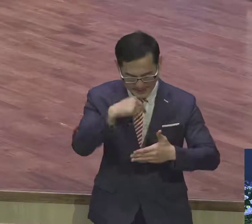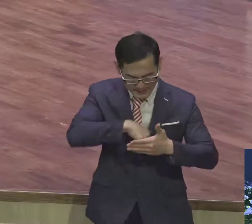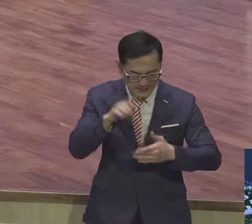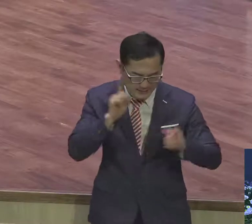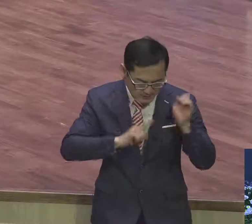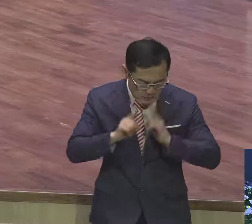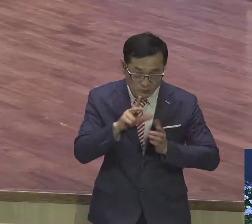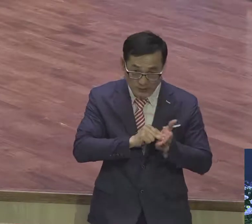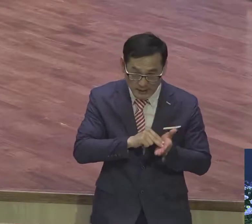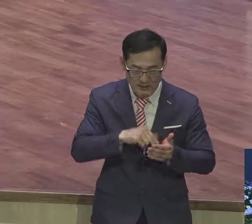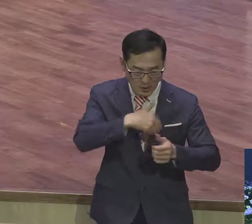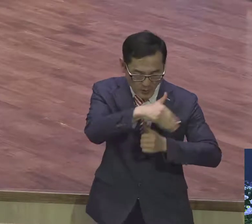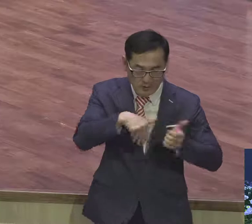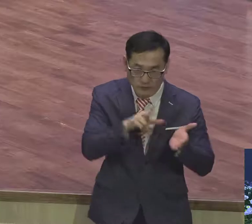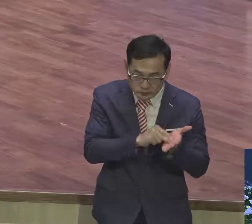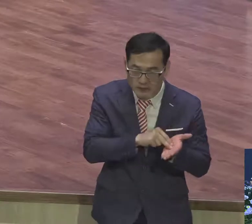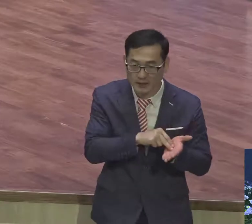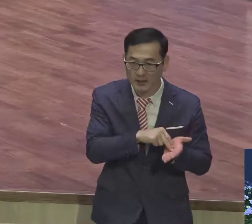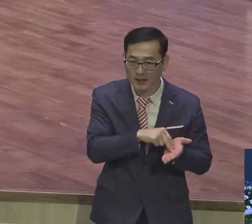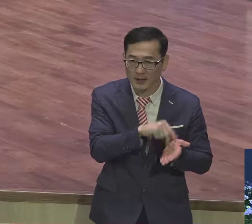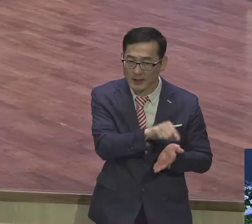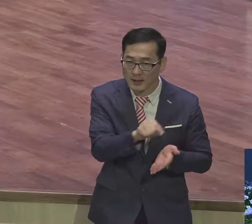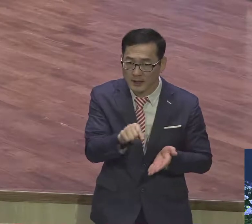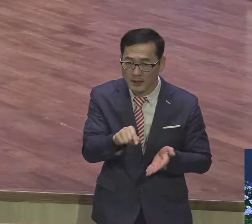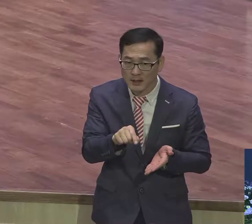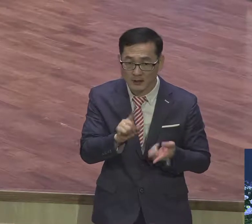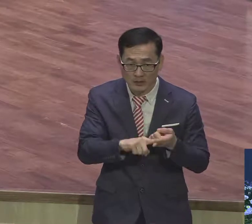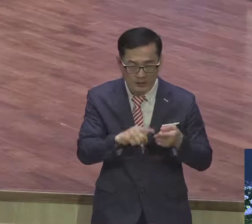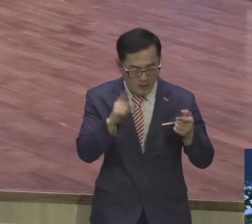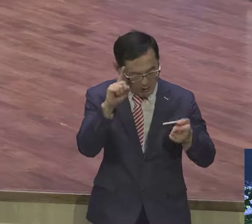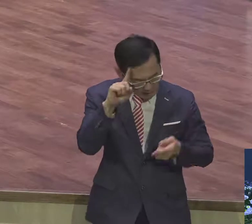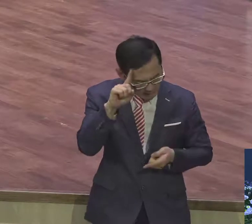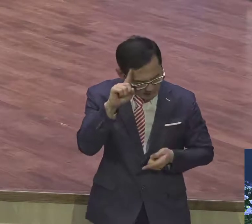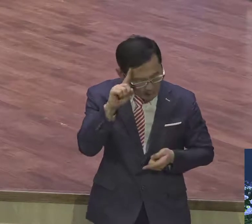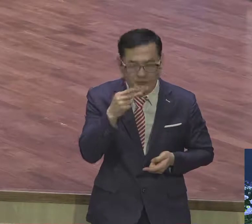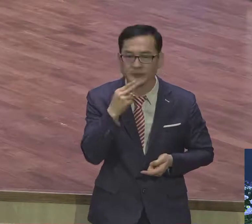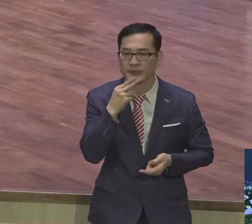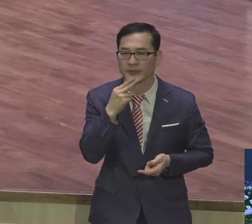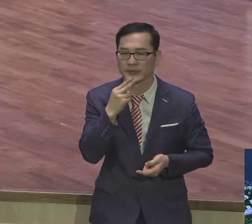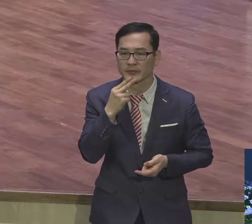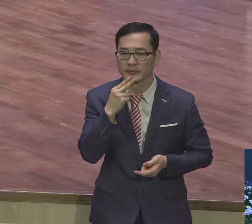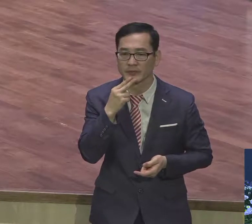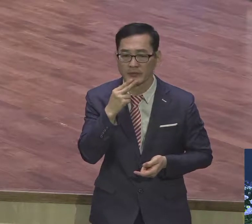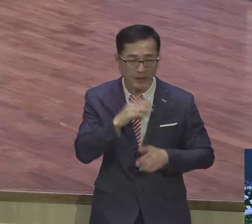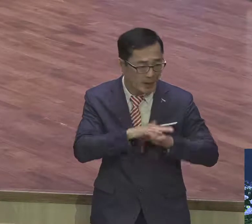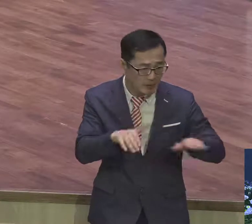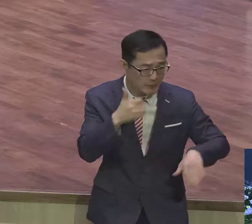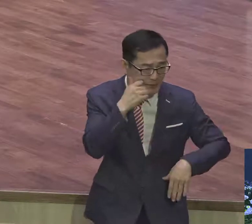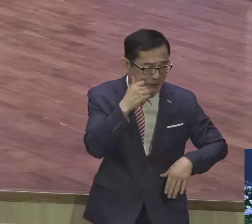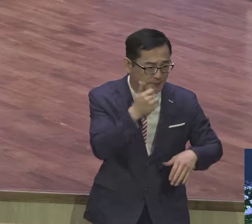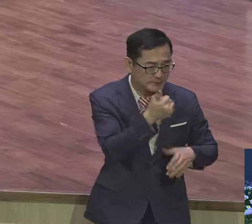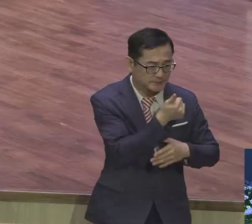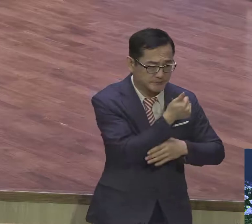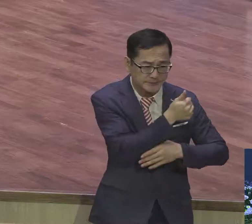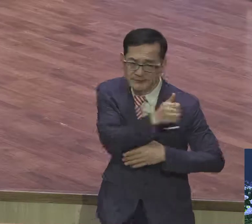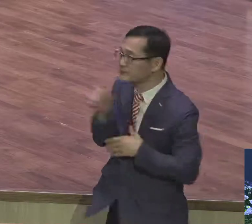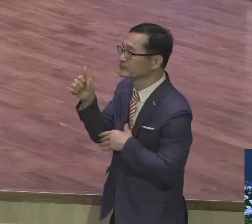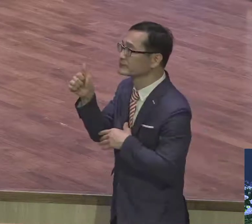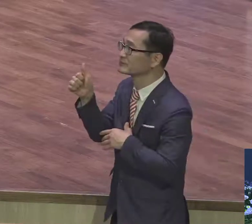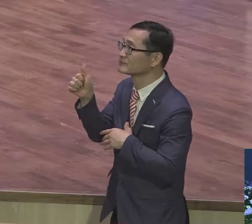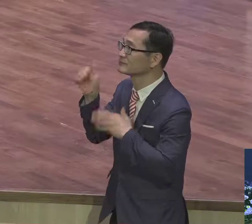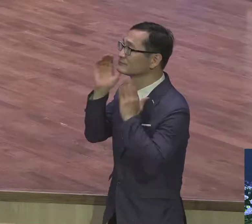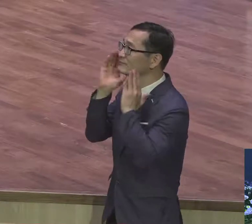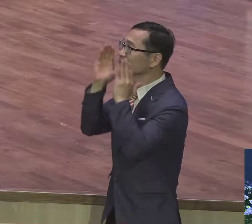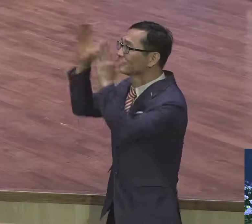모든 환경 문제 나는 그런 관심이 없어요. 그걸 어떻게 해결해? 돌아서니까 다 해결됐더라고. 뭐